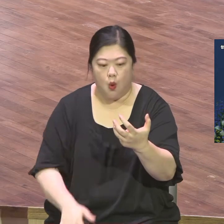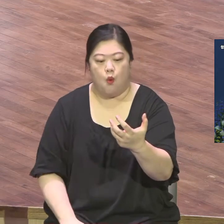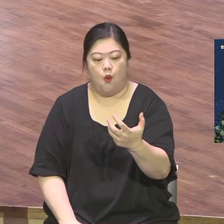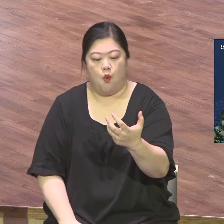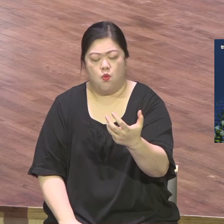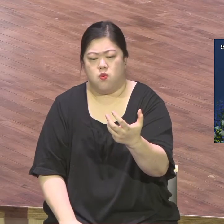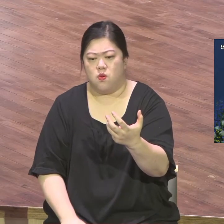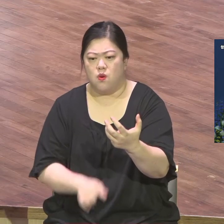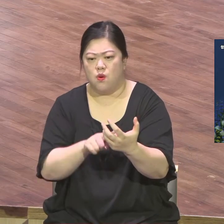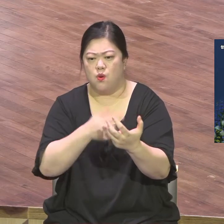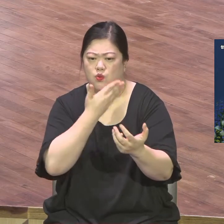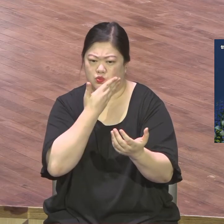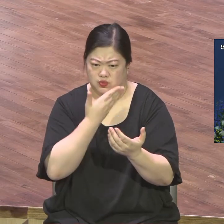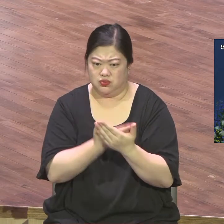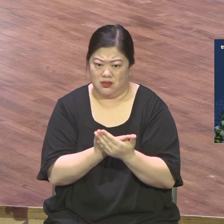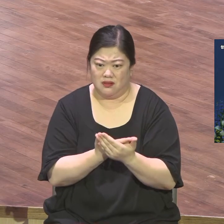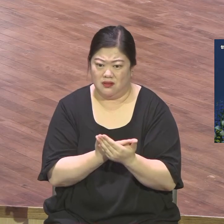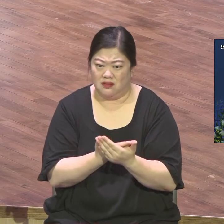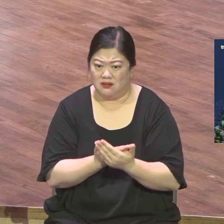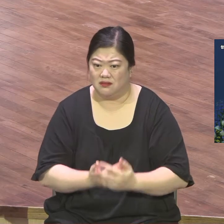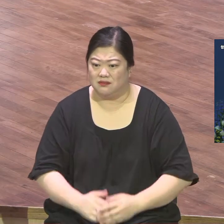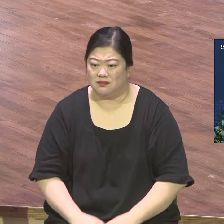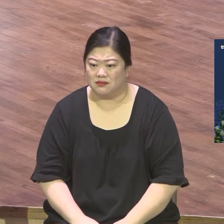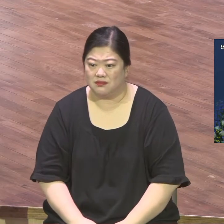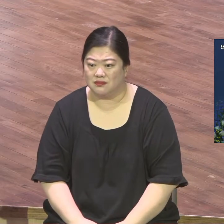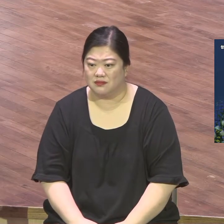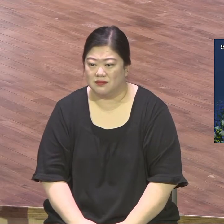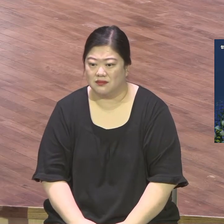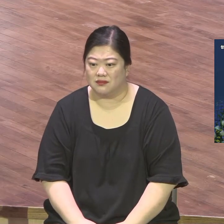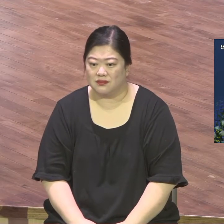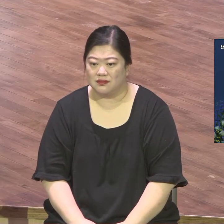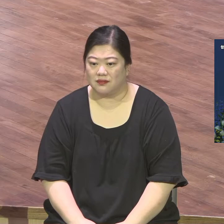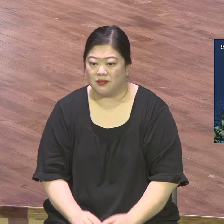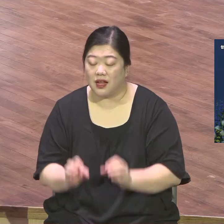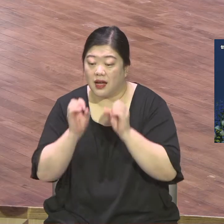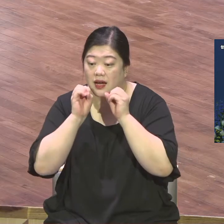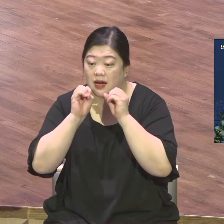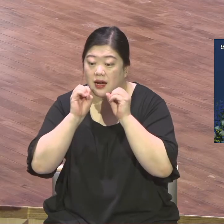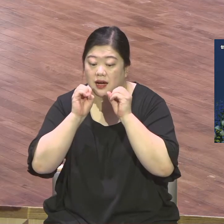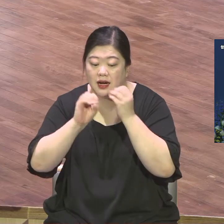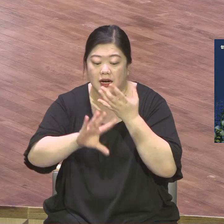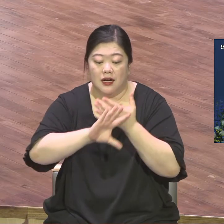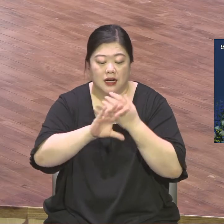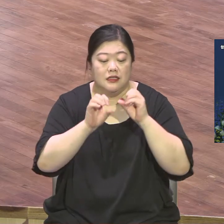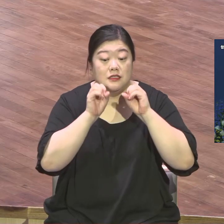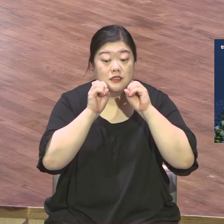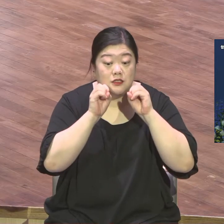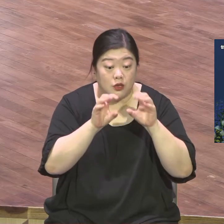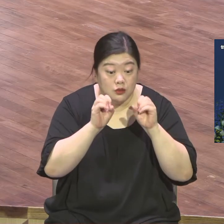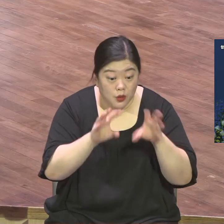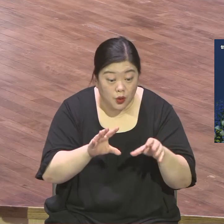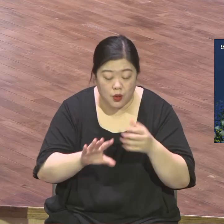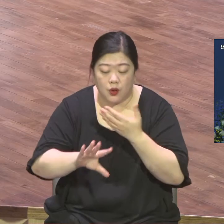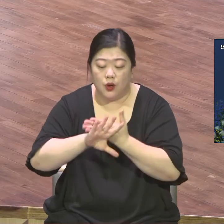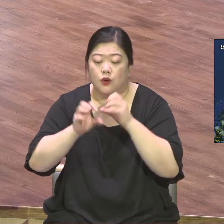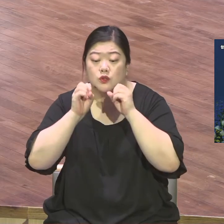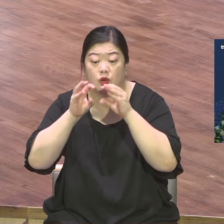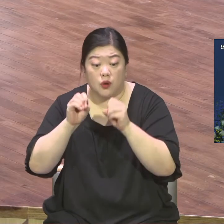정말 선교는요, 선교 전도는 흉내만 해도 하나님 관심